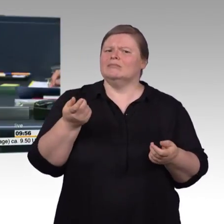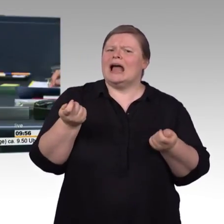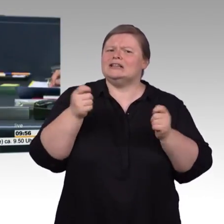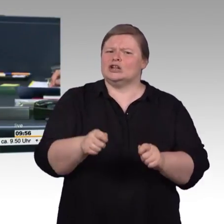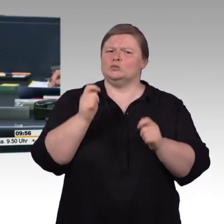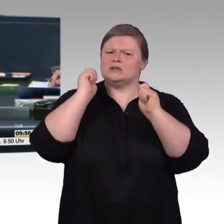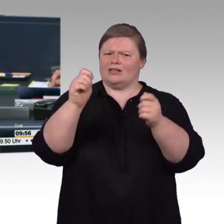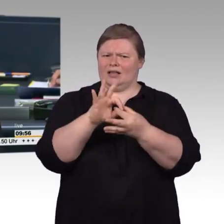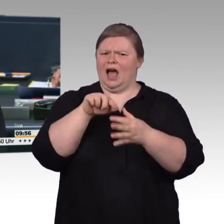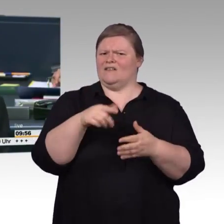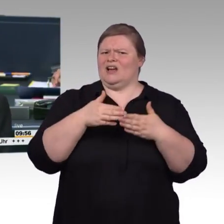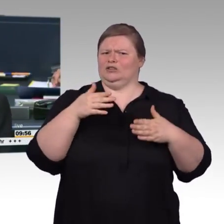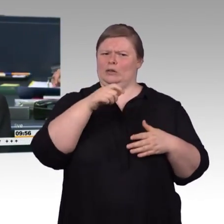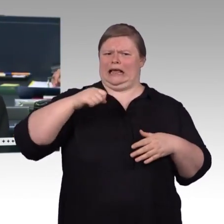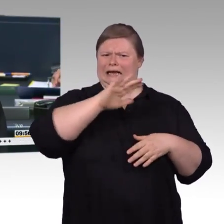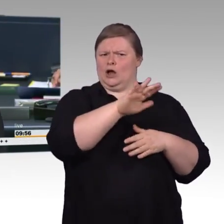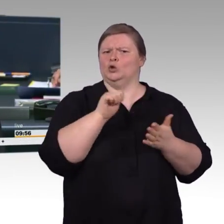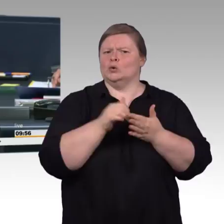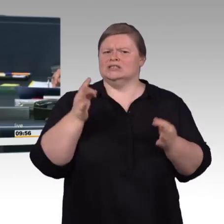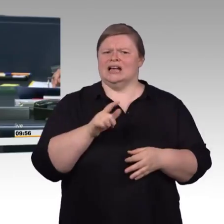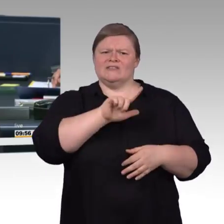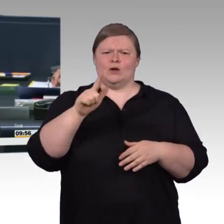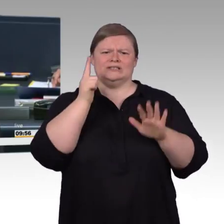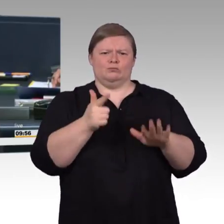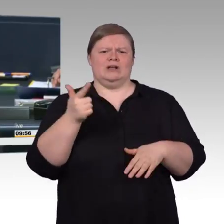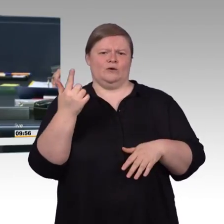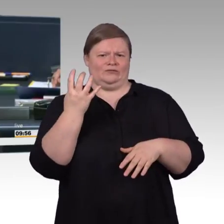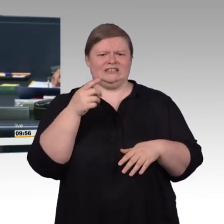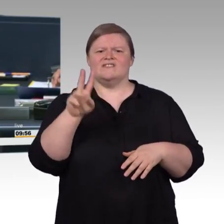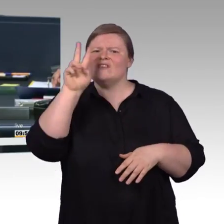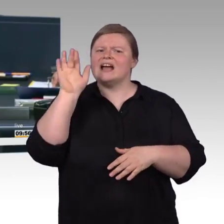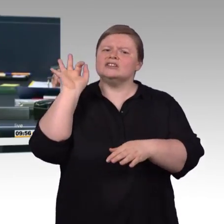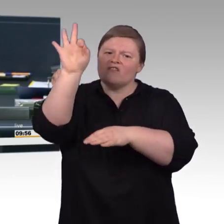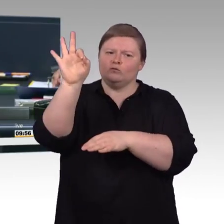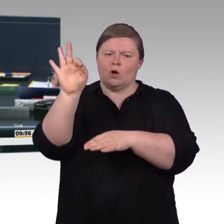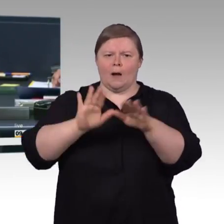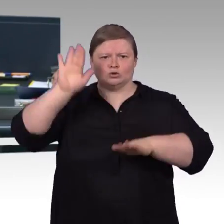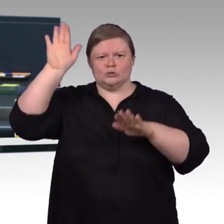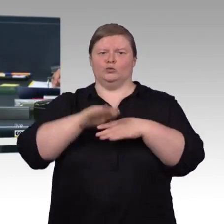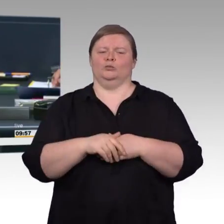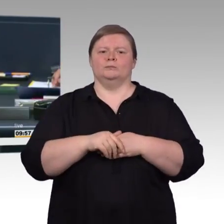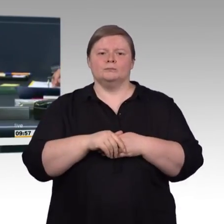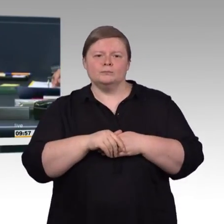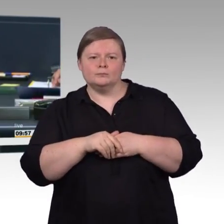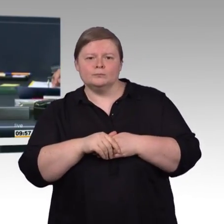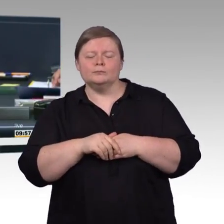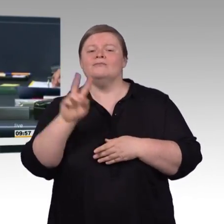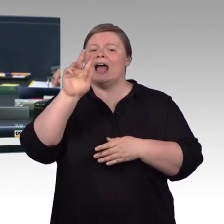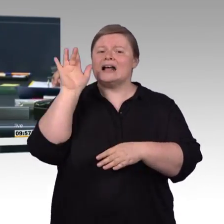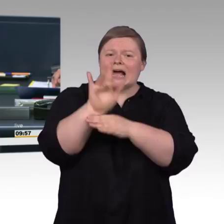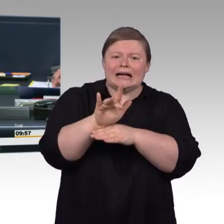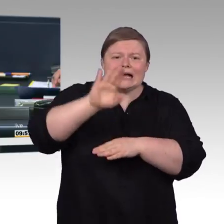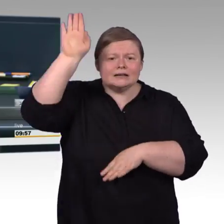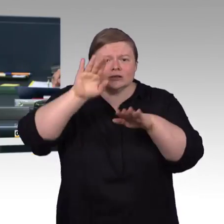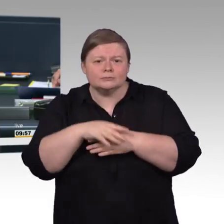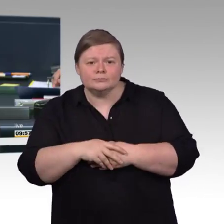Dann ist der Entschließungsantrag mit den Stimmen gegen die Stimmen der Fraktion Die Linke bei Enthaltung der Fraktion Die Grünen mit den